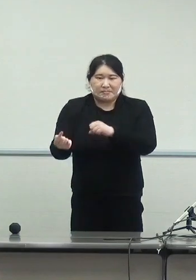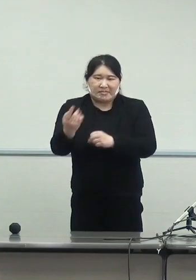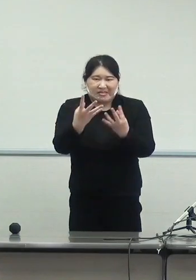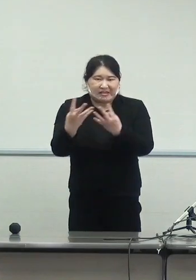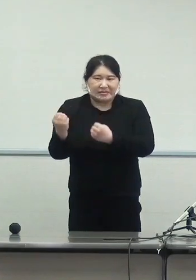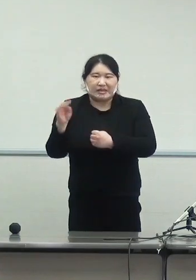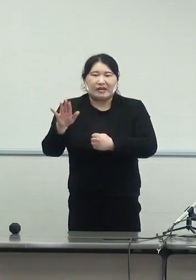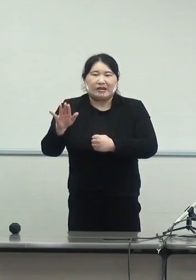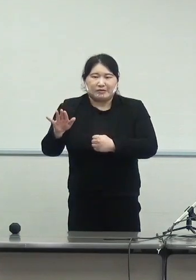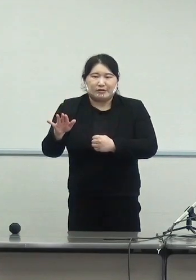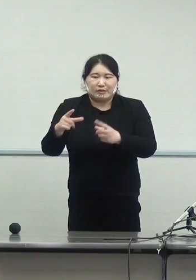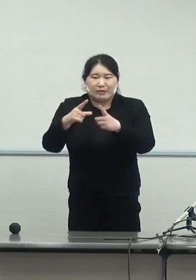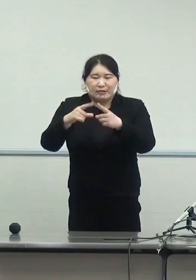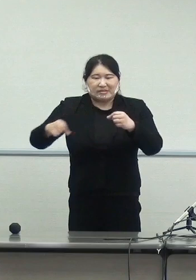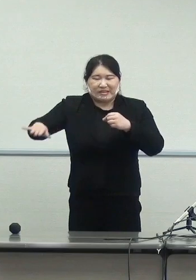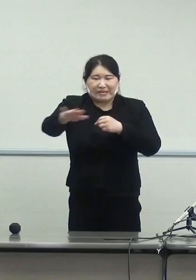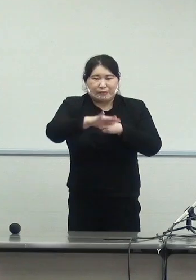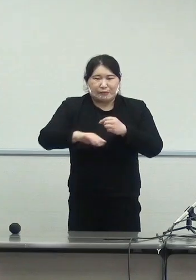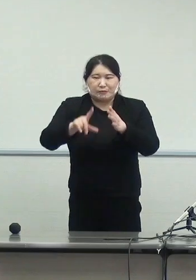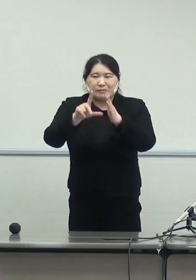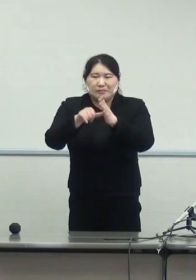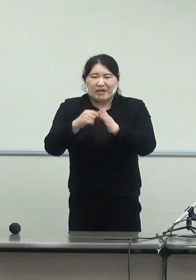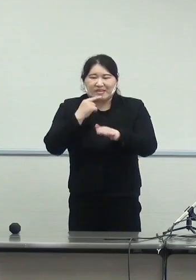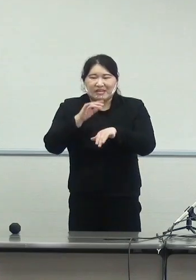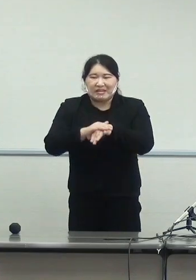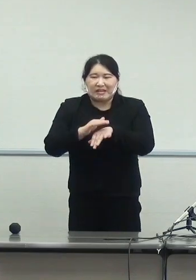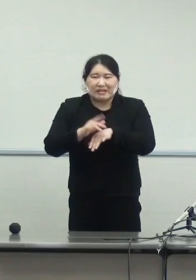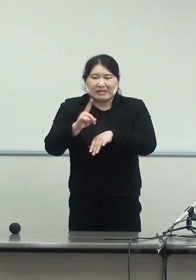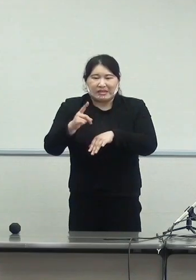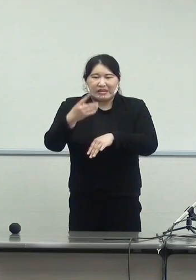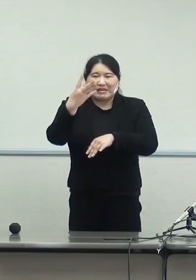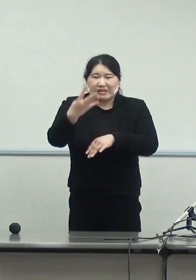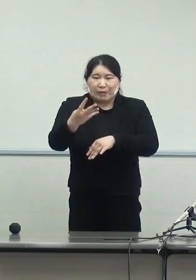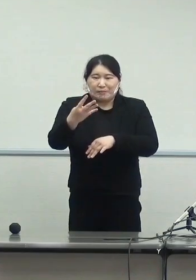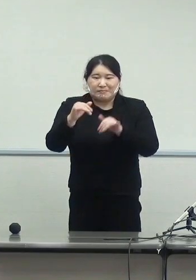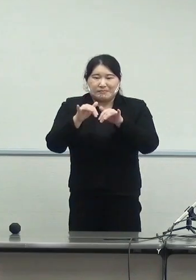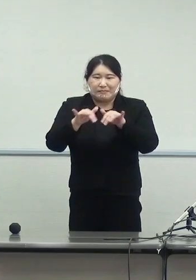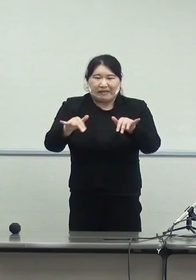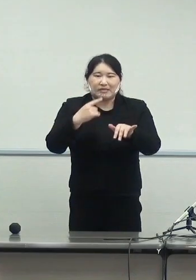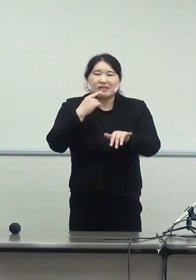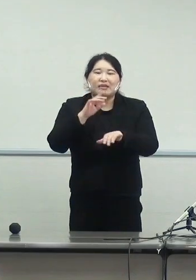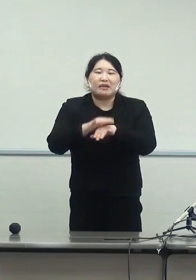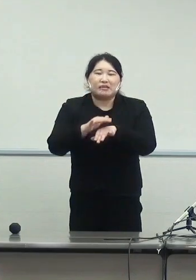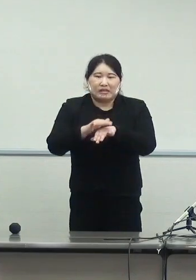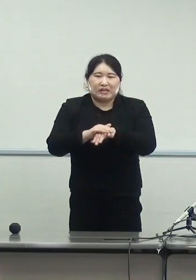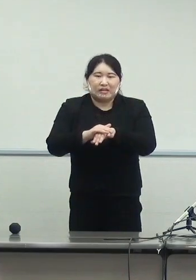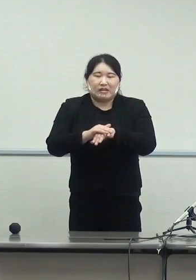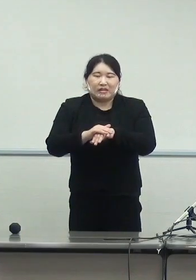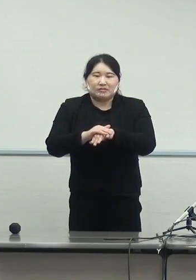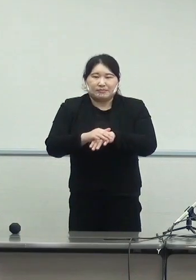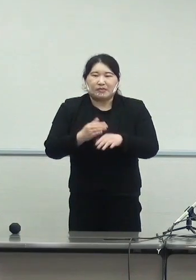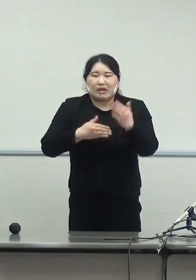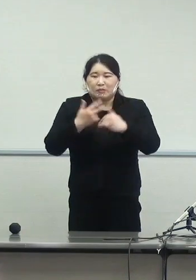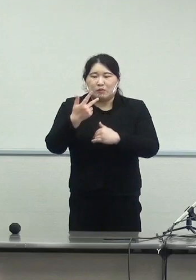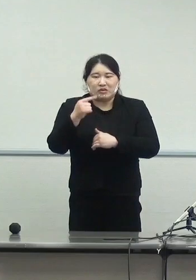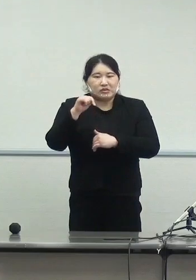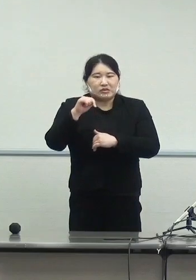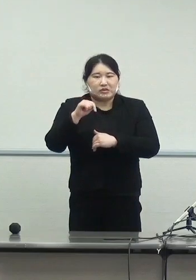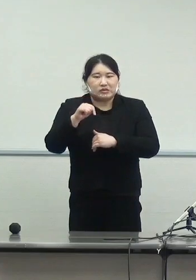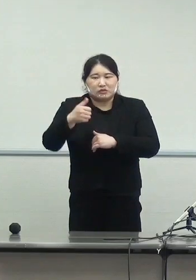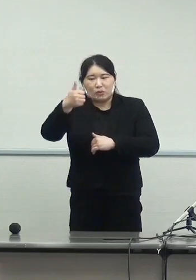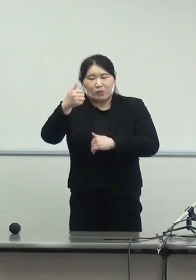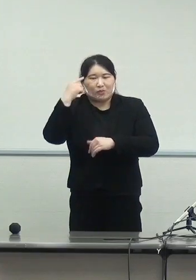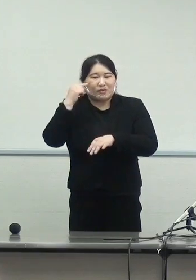い、 これはあの全国的に言えば第4波というような表現と捉えられるような今の、はい、あの状況なんですけども、ちょっとすると今この感染状況というの